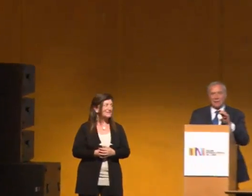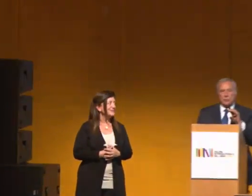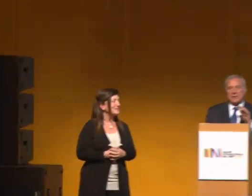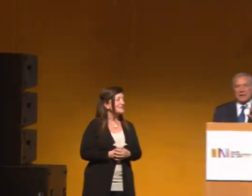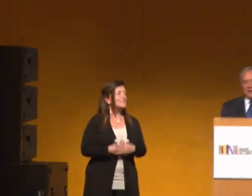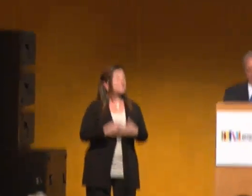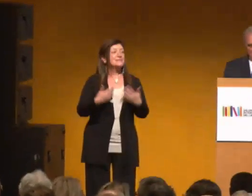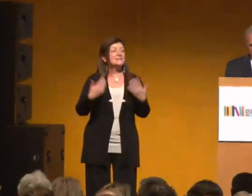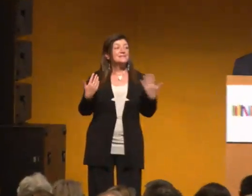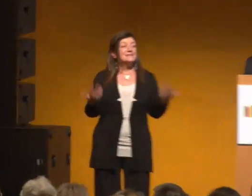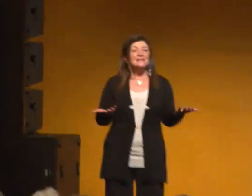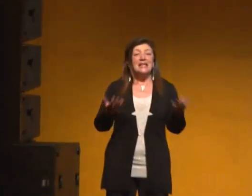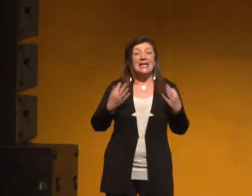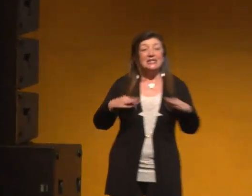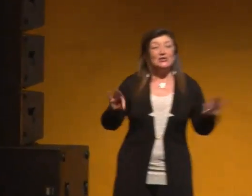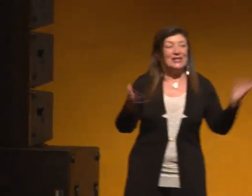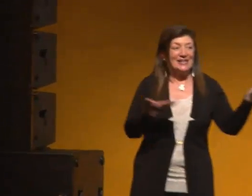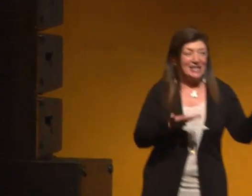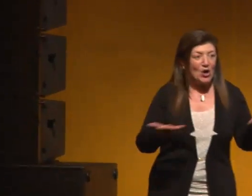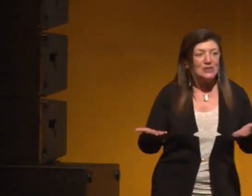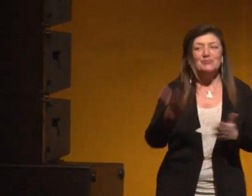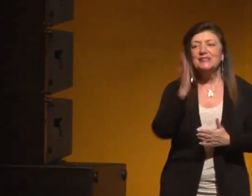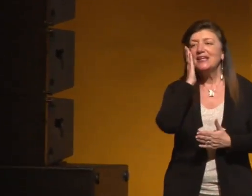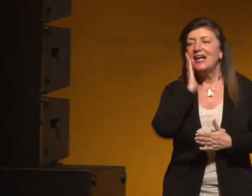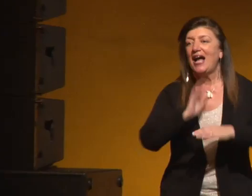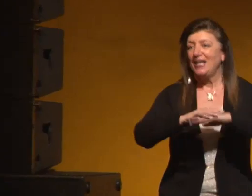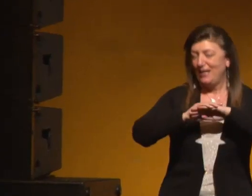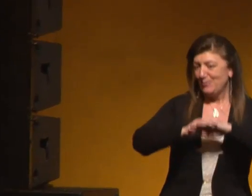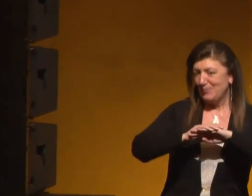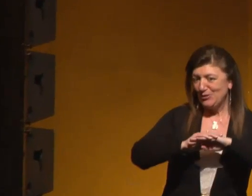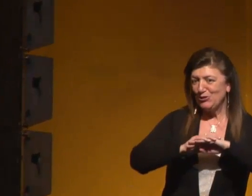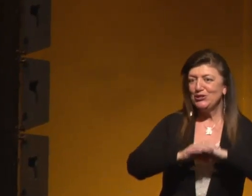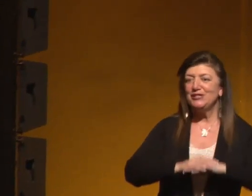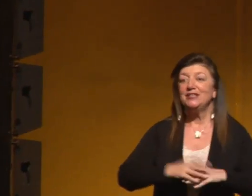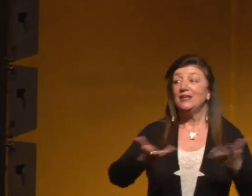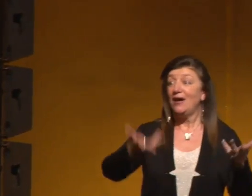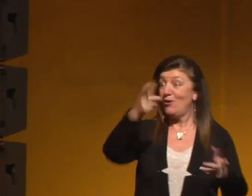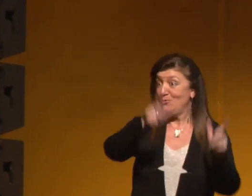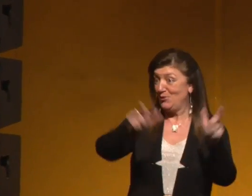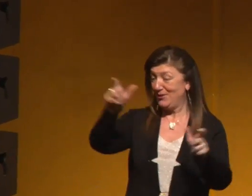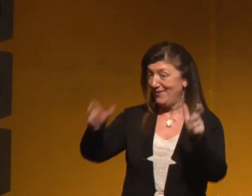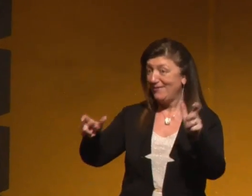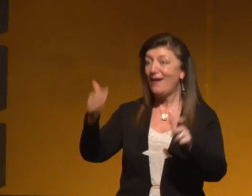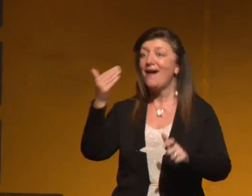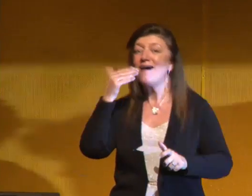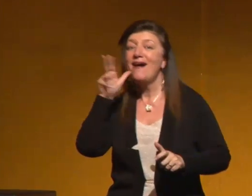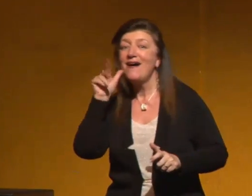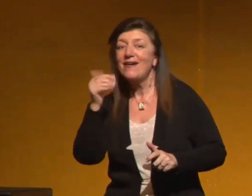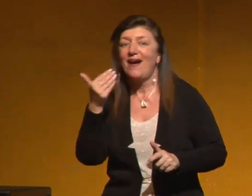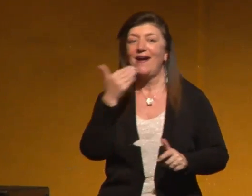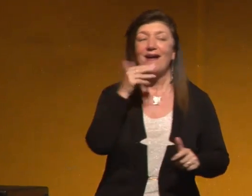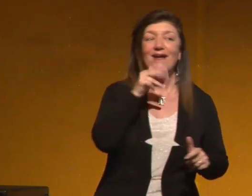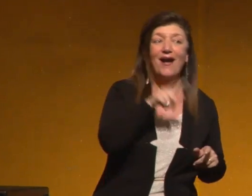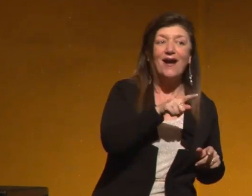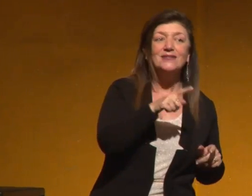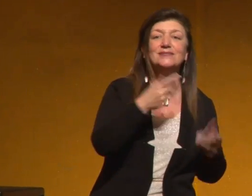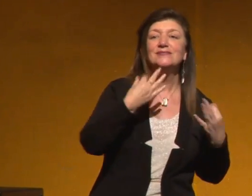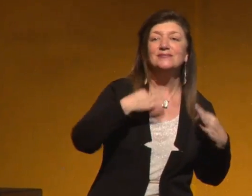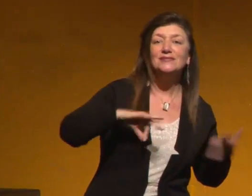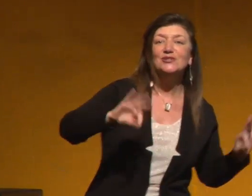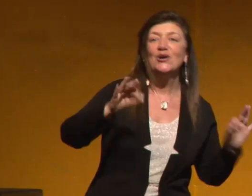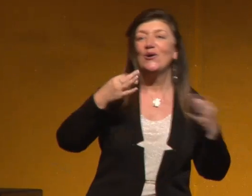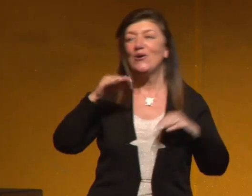autorità gentili ospiti cari amici ragazze e ragazzi signore e signori è per me un